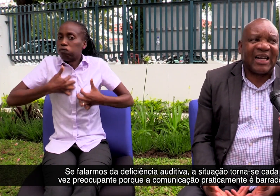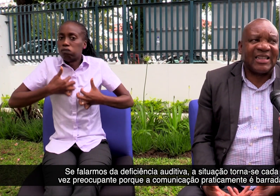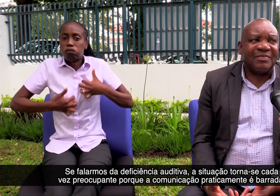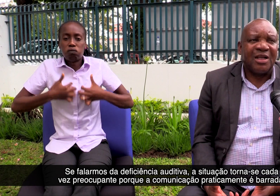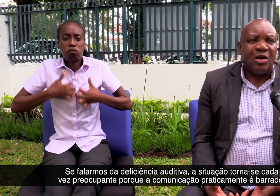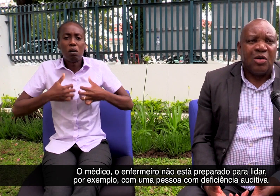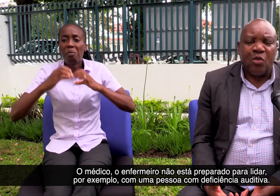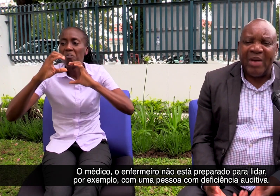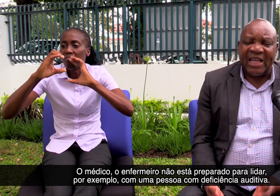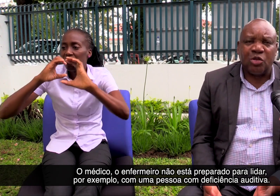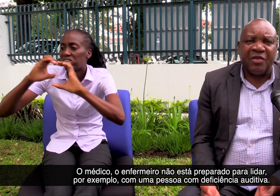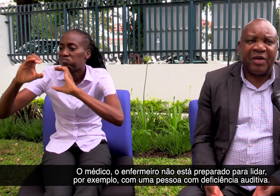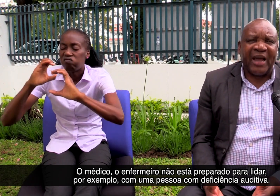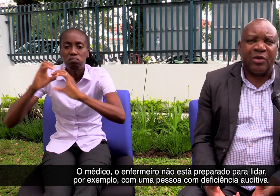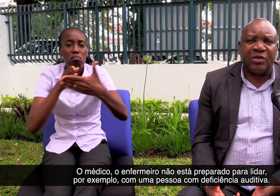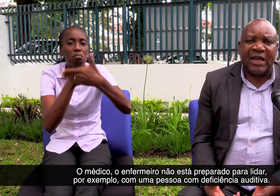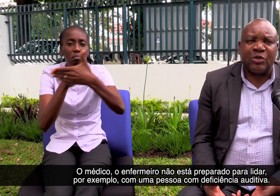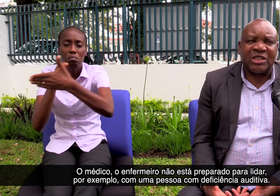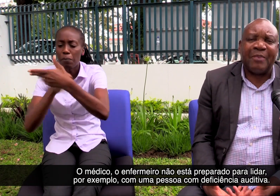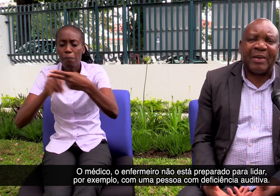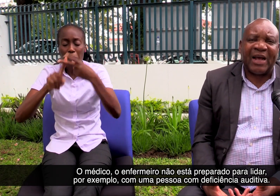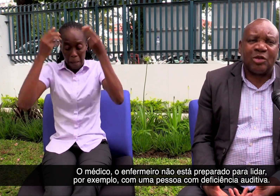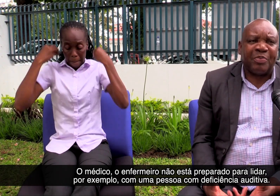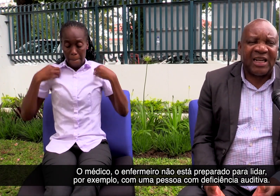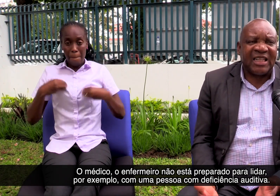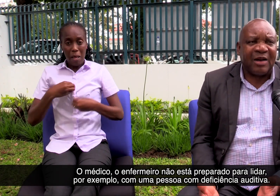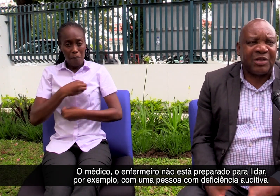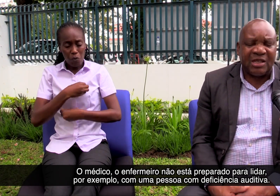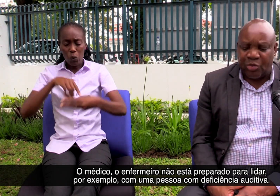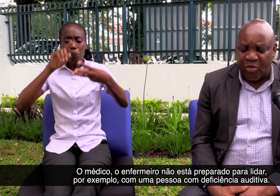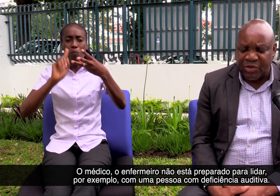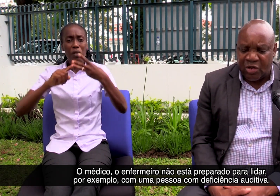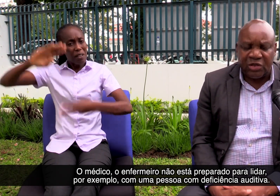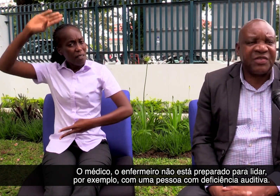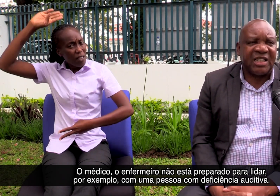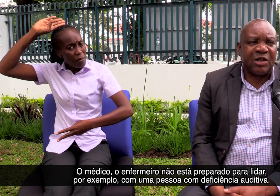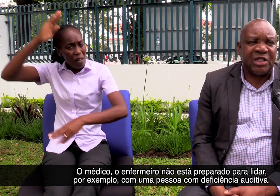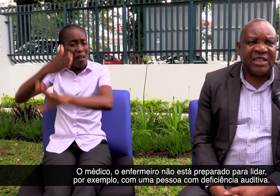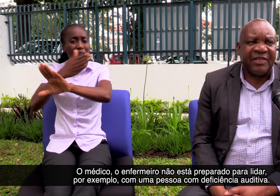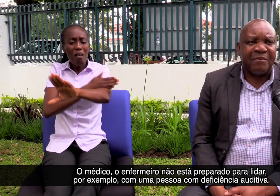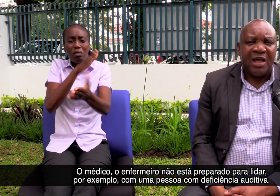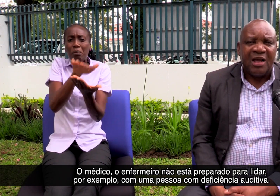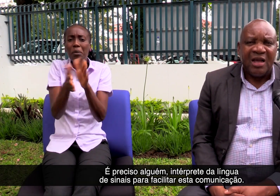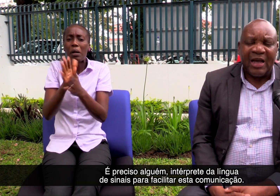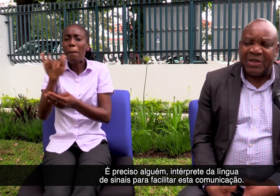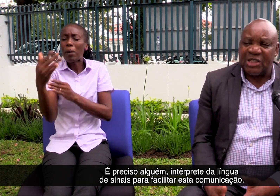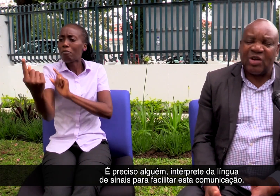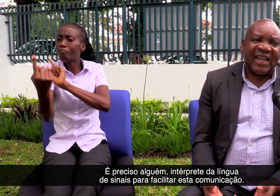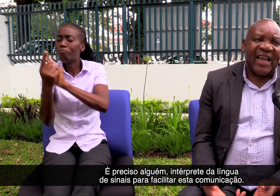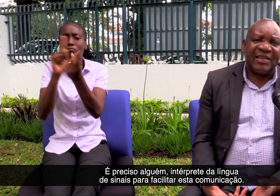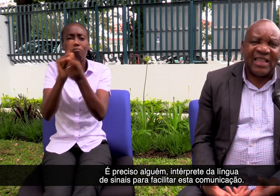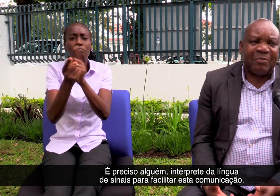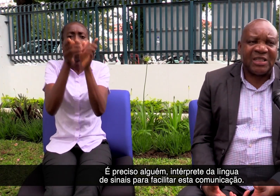praticamente é barrada. O médico, o enfermeiro não está preparado para lidar, por exemplo, com uma pessoa com deficiência auditiva. É